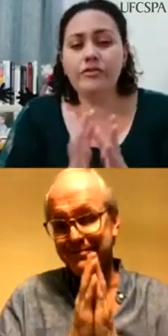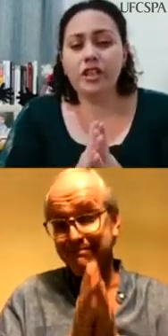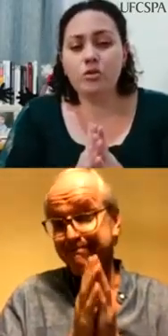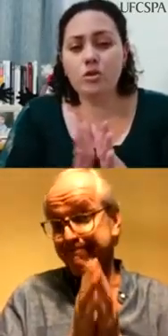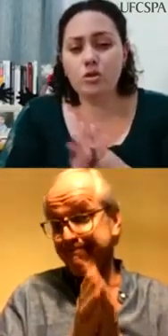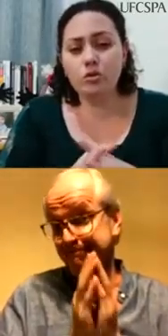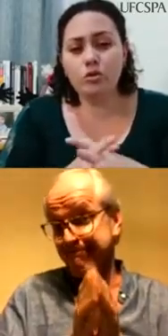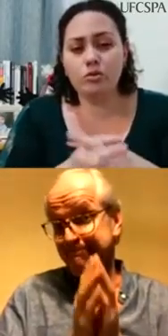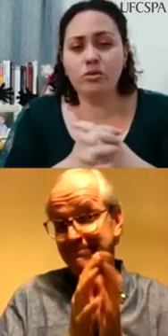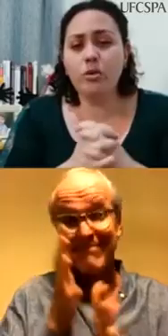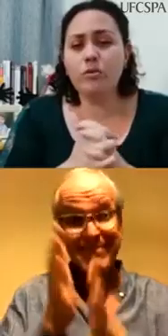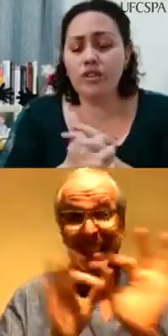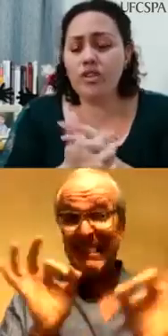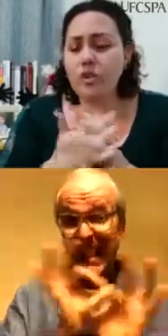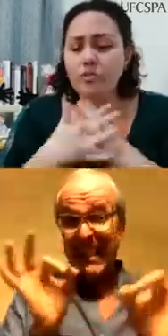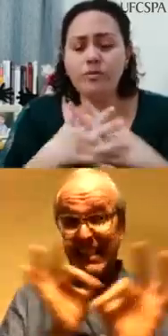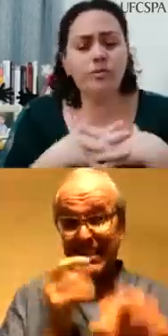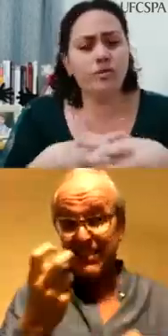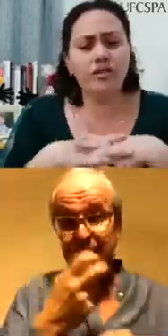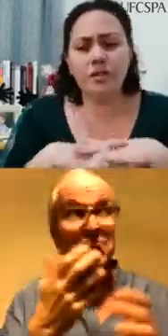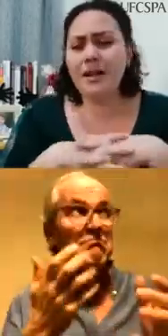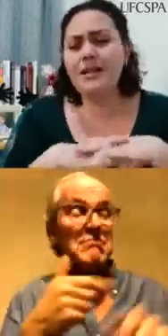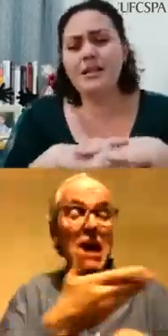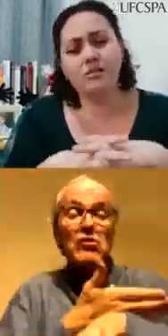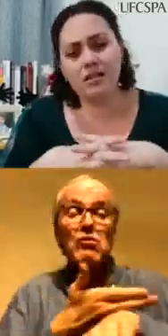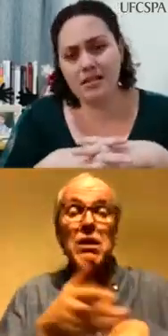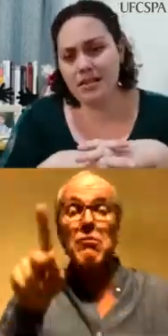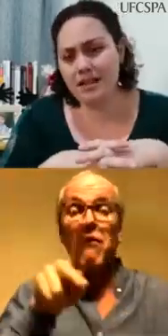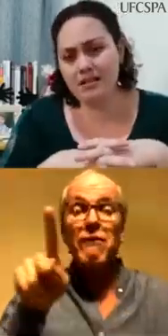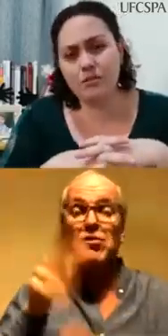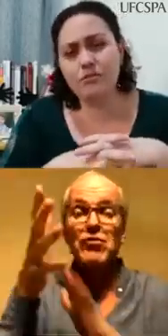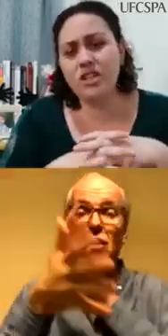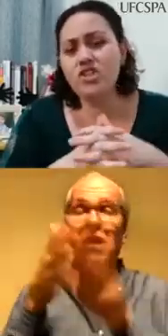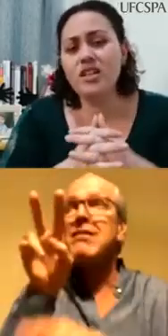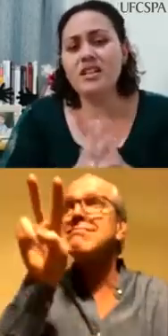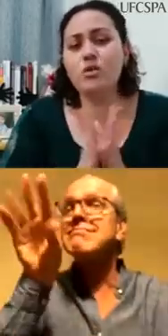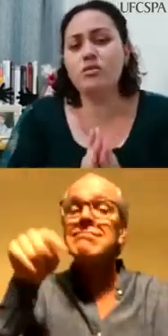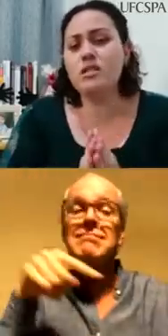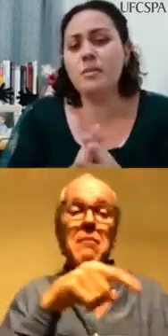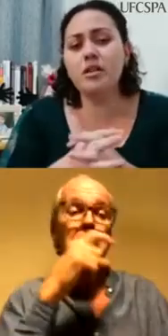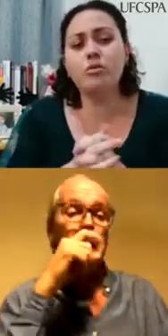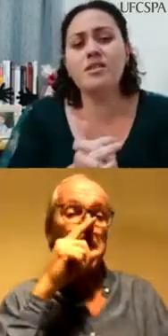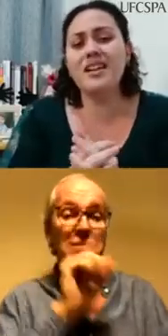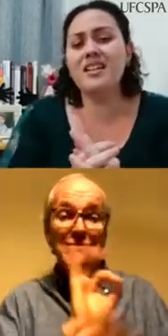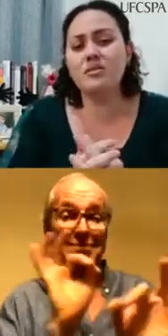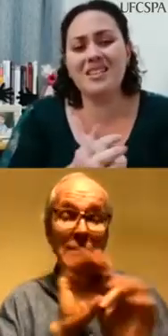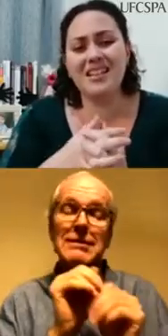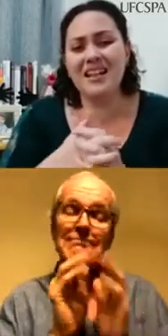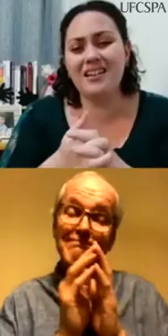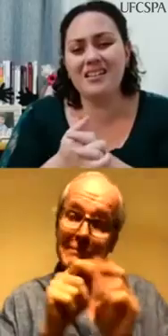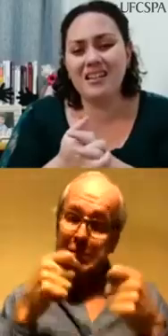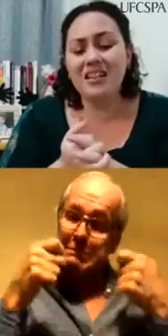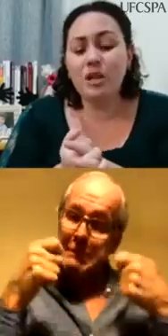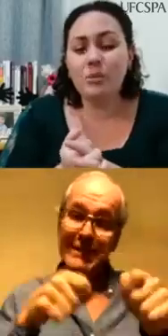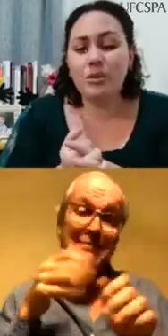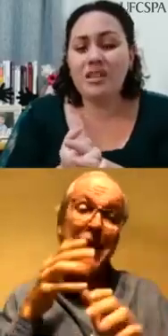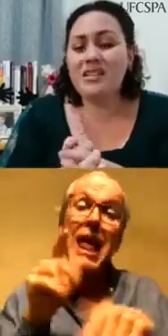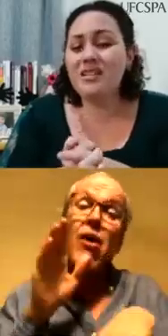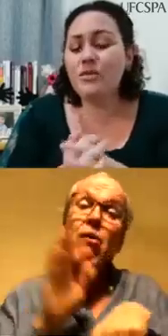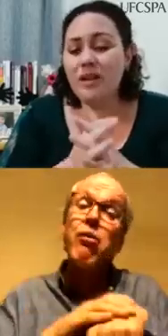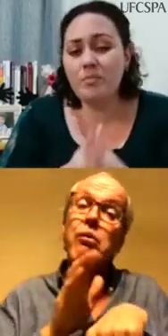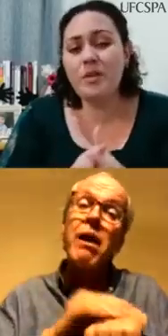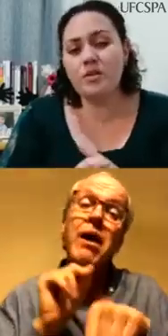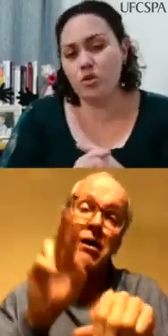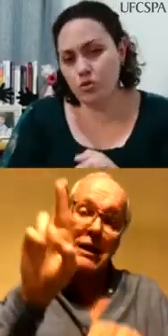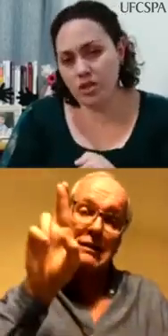um filho surdo e tu é ouvinte, por favor, trabalha a língua de sinais. Não deixa ele todo esse período sem língua de sinais, porque